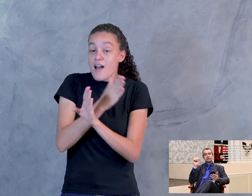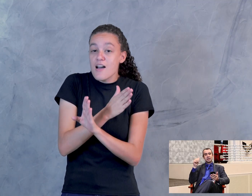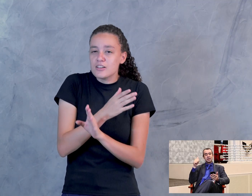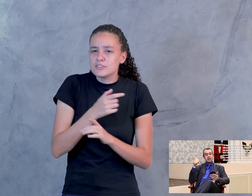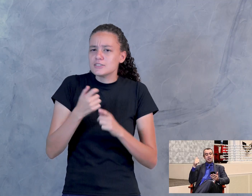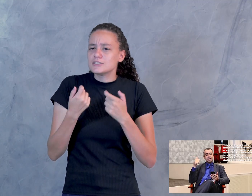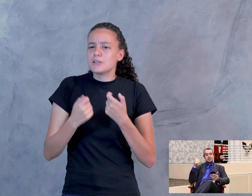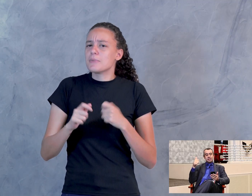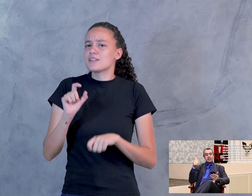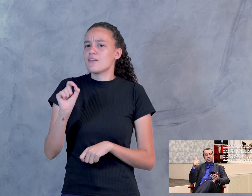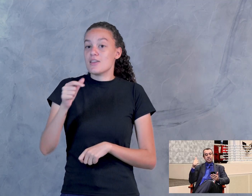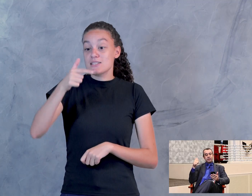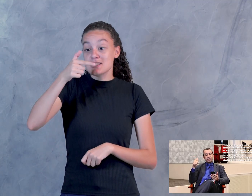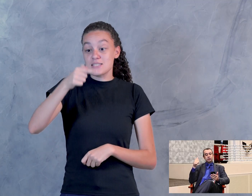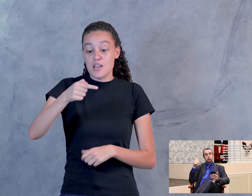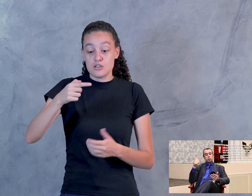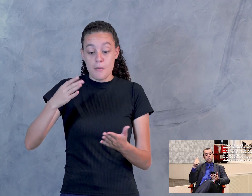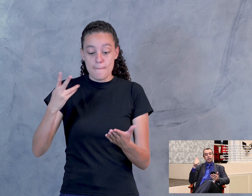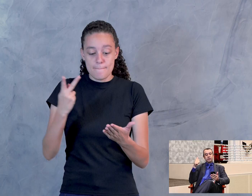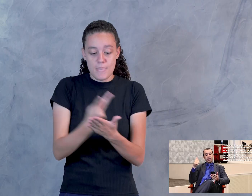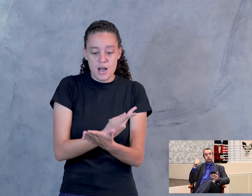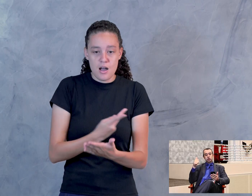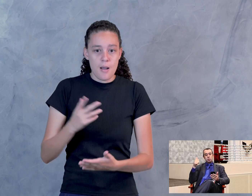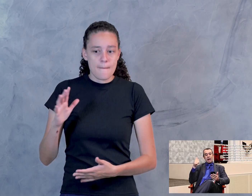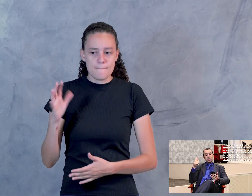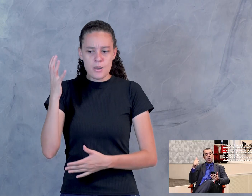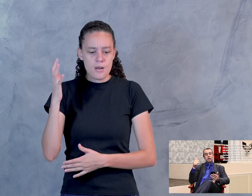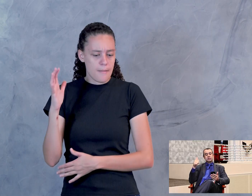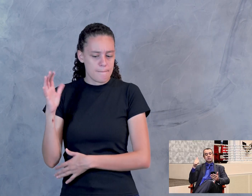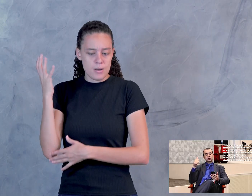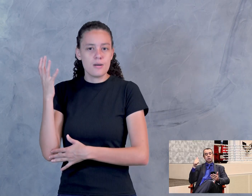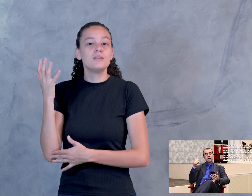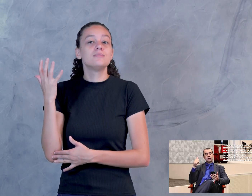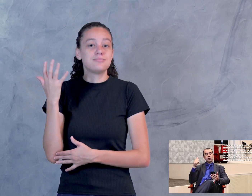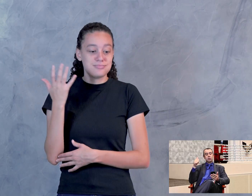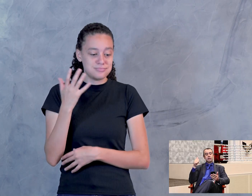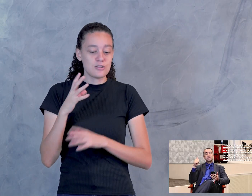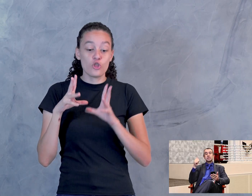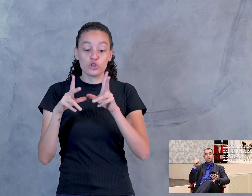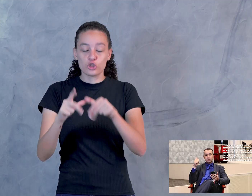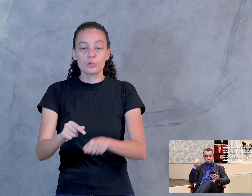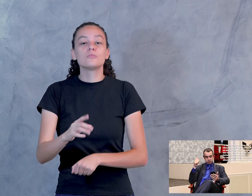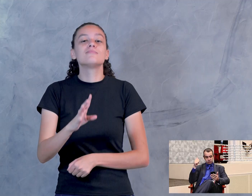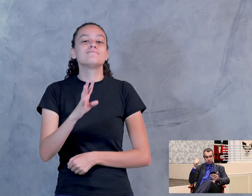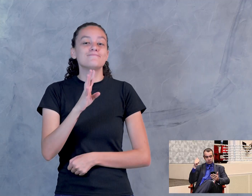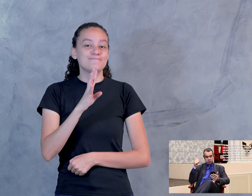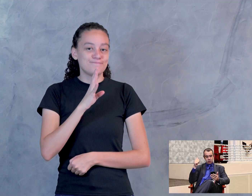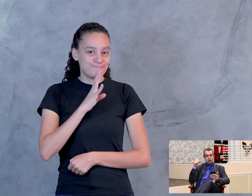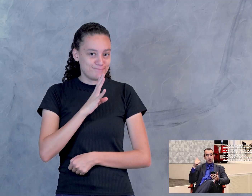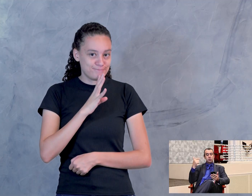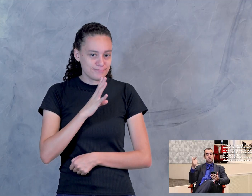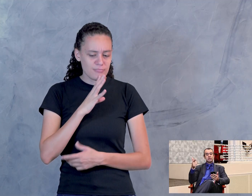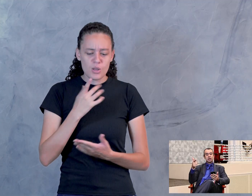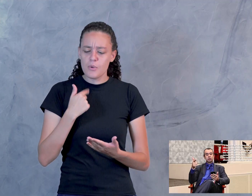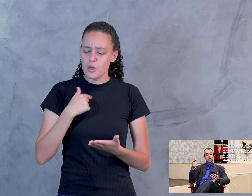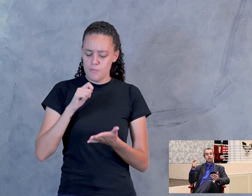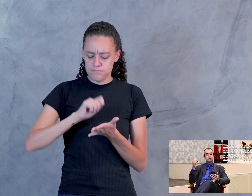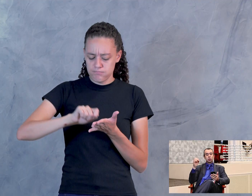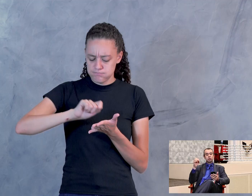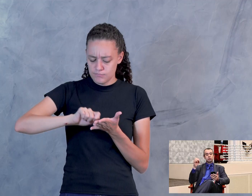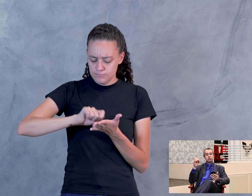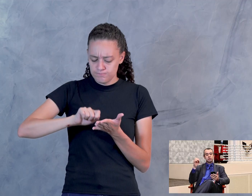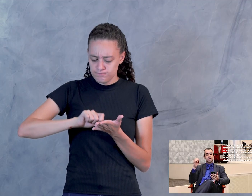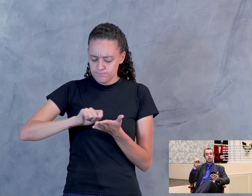ele viesse, 7 eventos maiores se tornariam conhecidos. Eu os